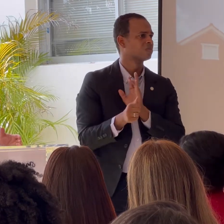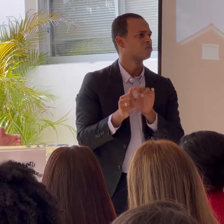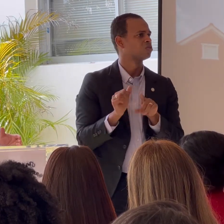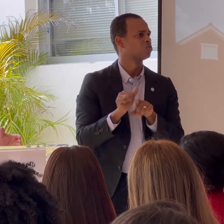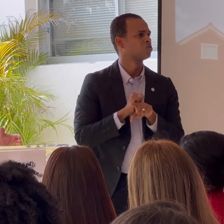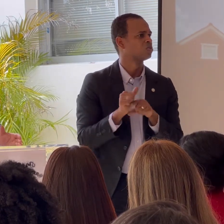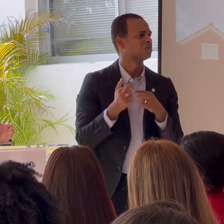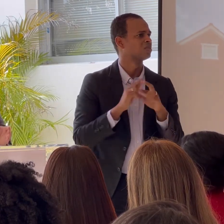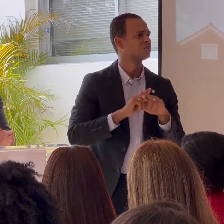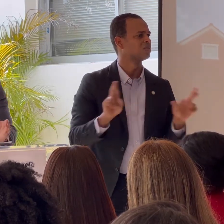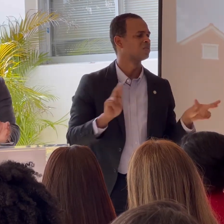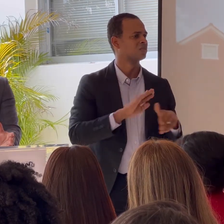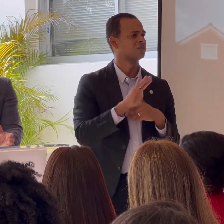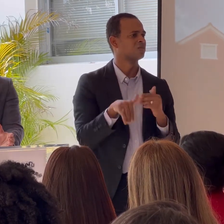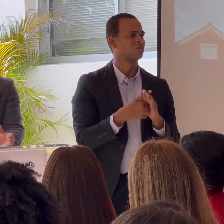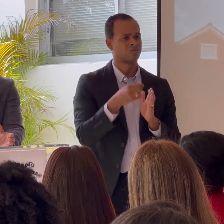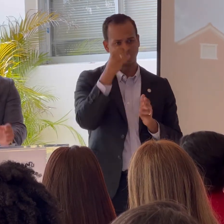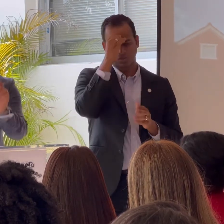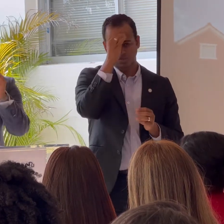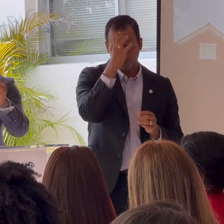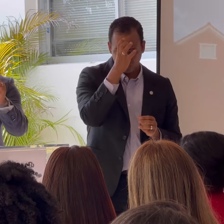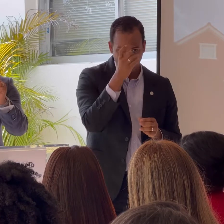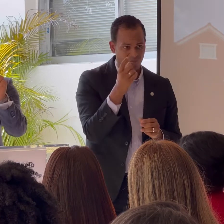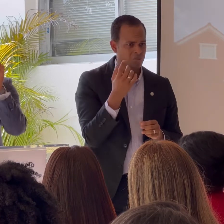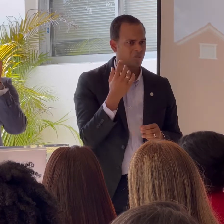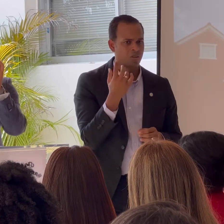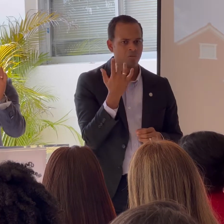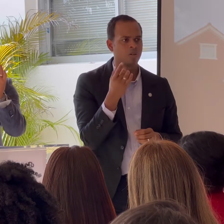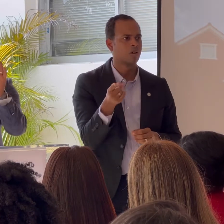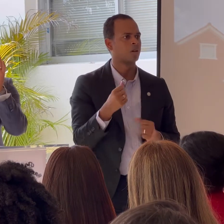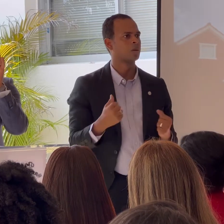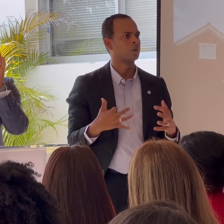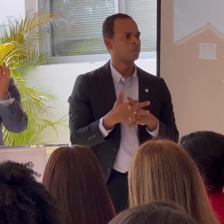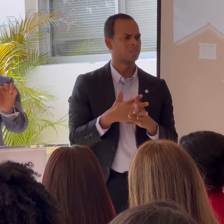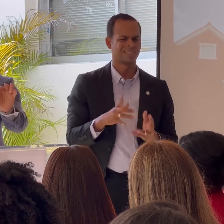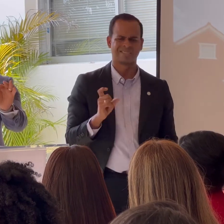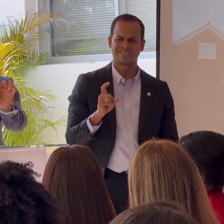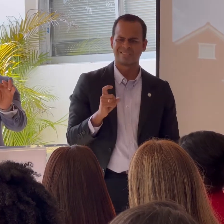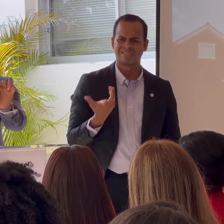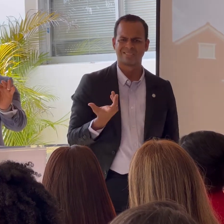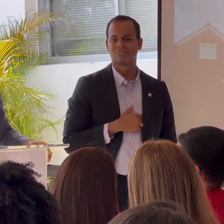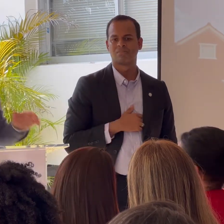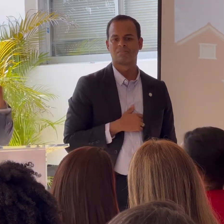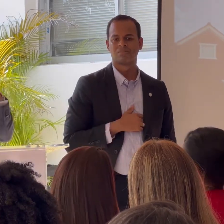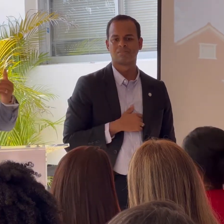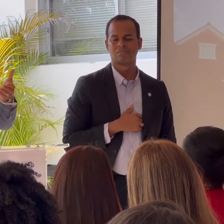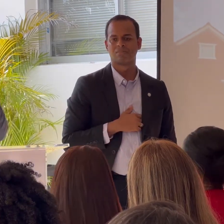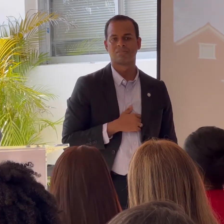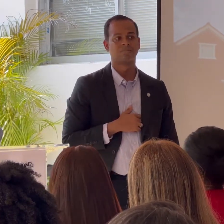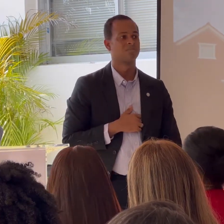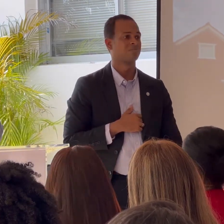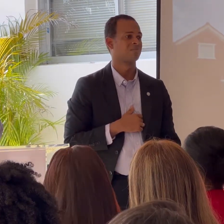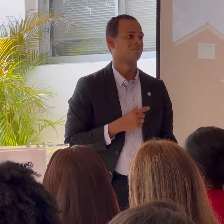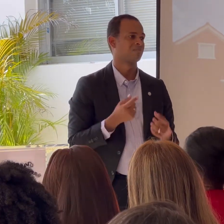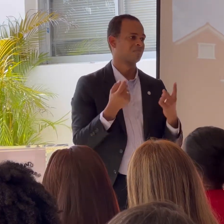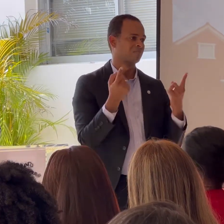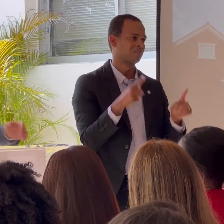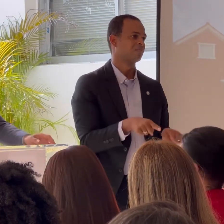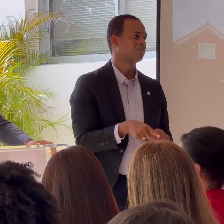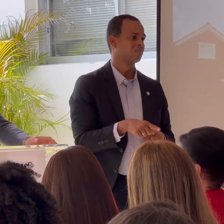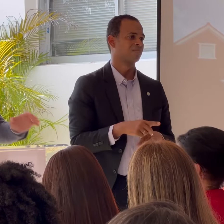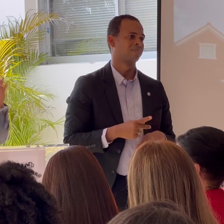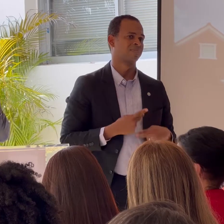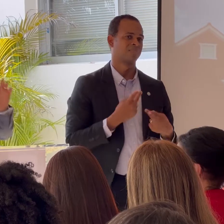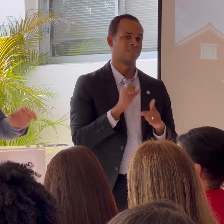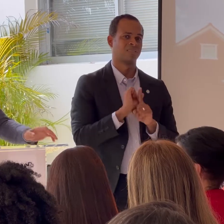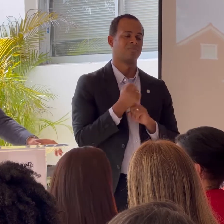entrenada, con todos sus conocimientos, solo porque está embarazada. Y es una realidad con la que tenemos que vivir.